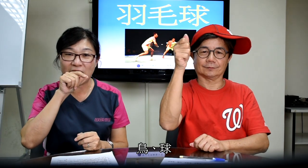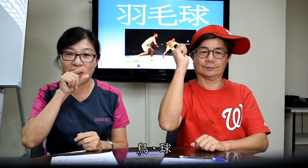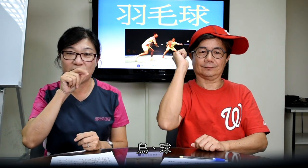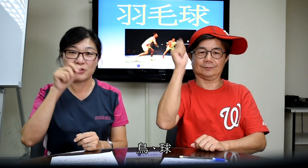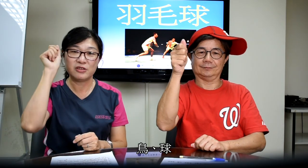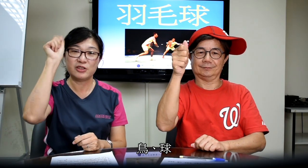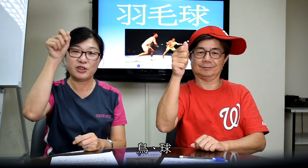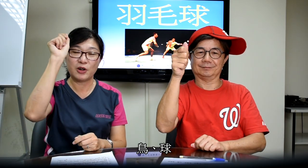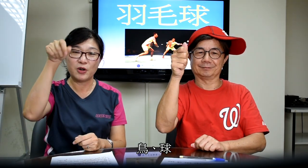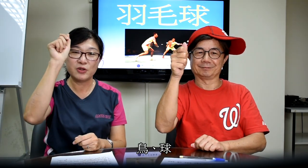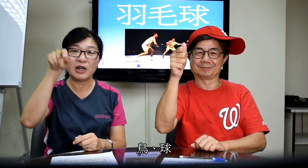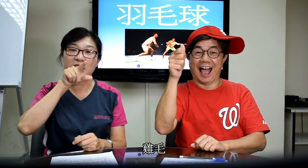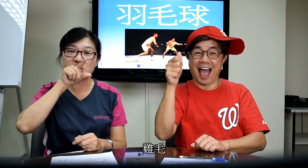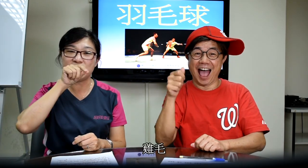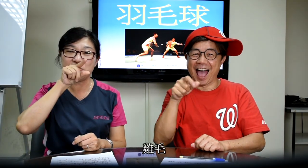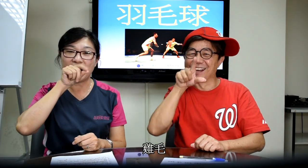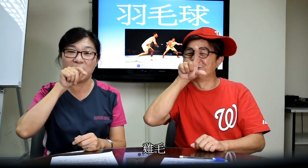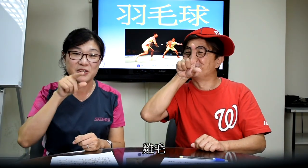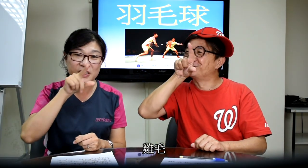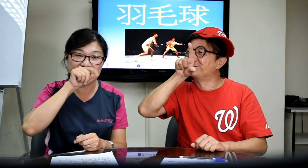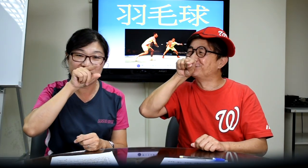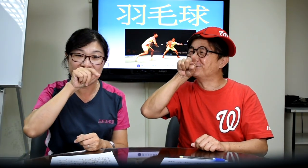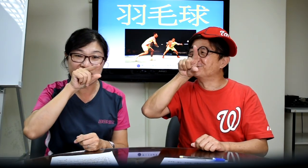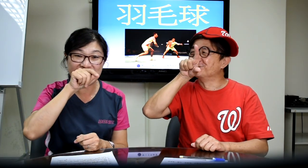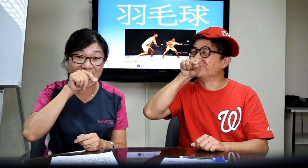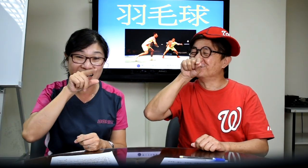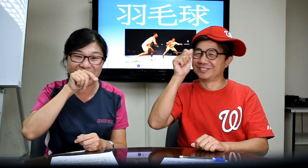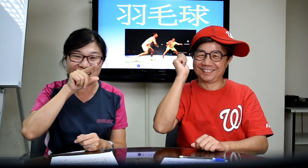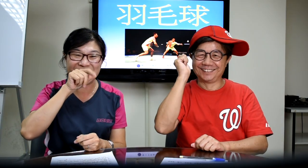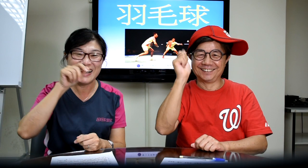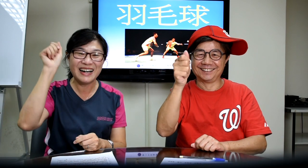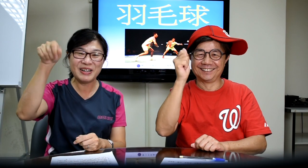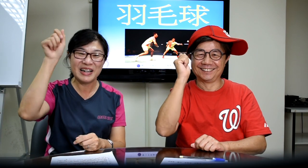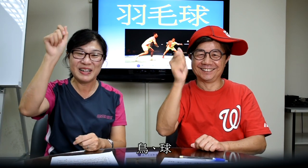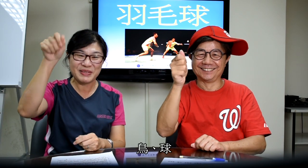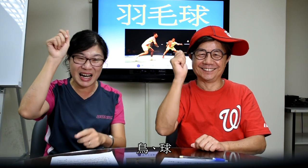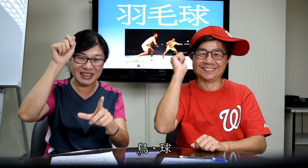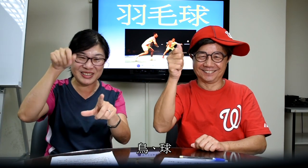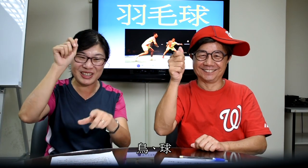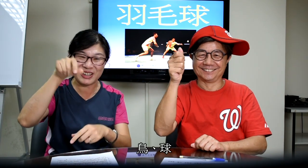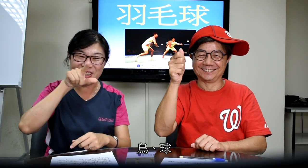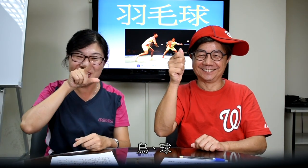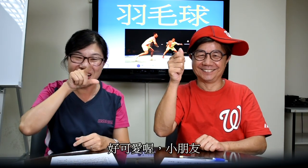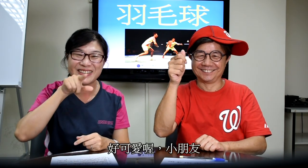鸟球、鸡毛，你还好？鸟球好可